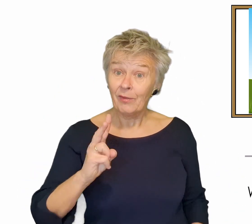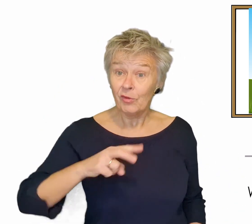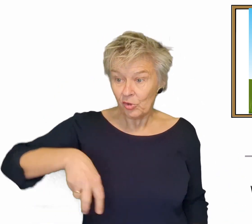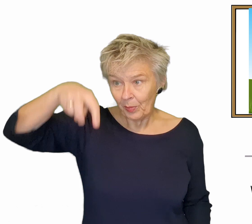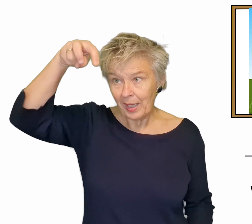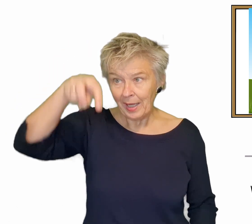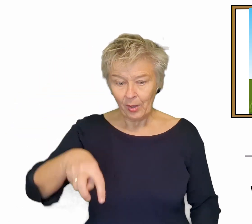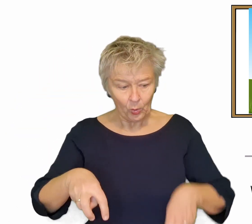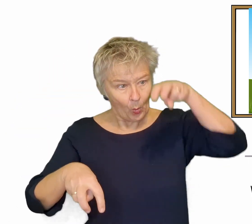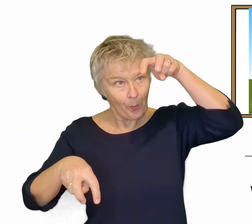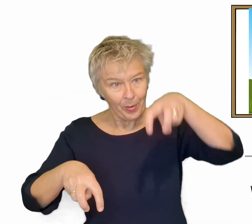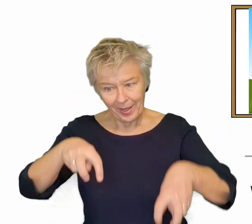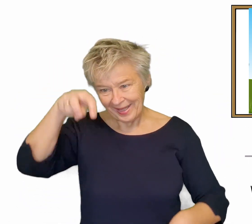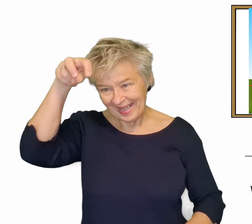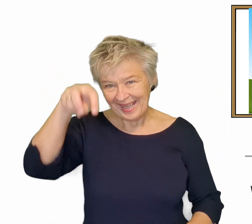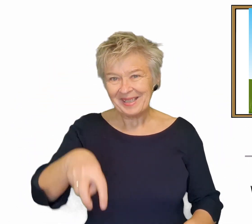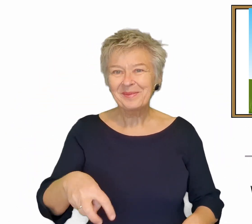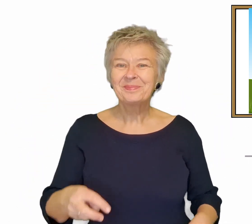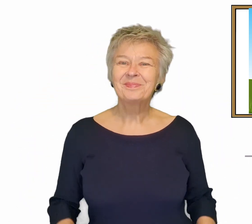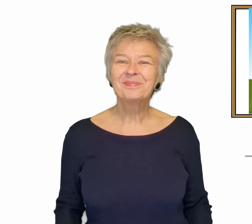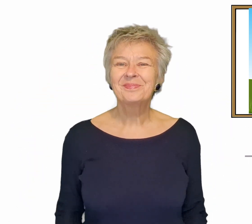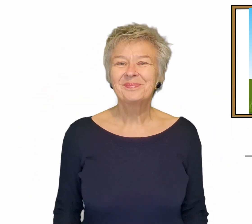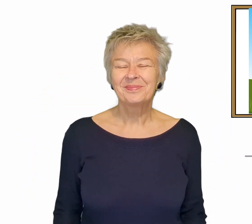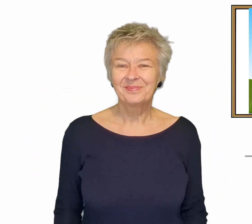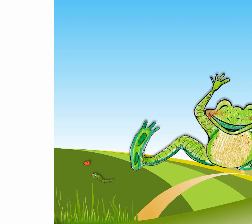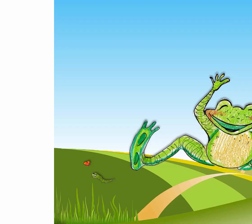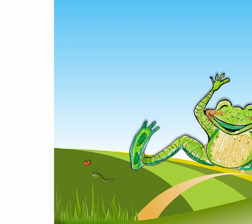We springen op en neer.